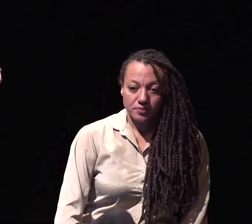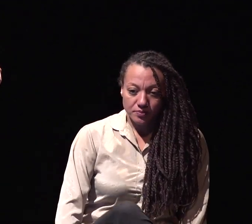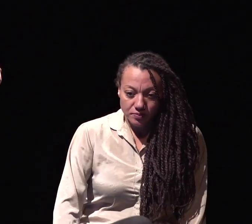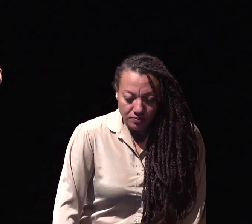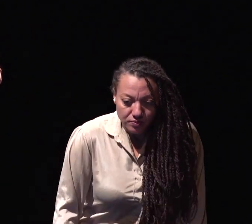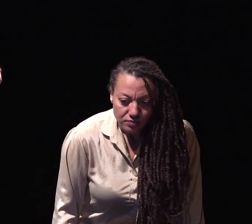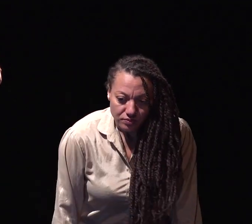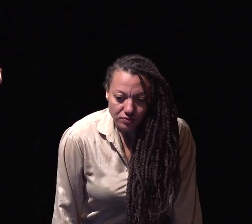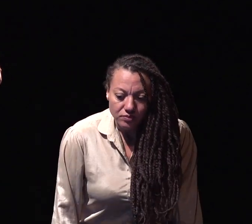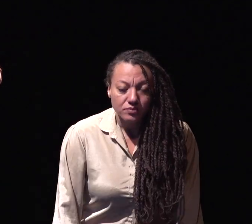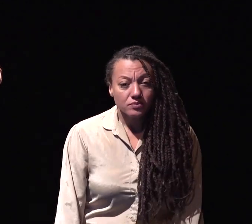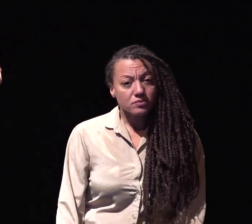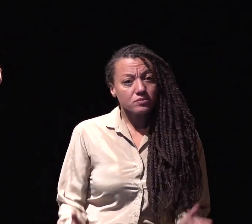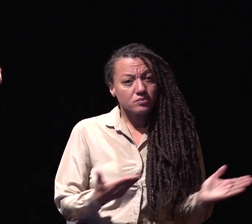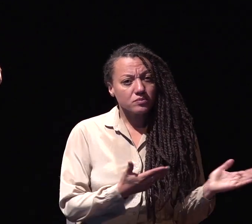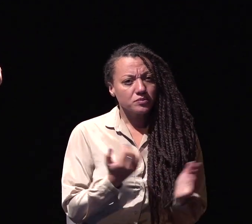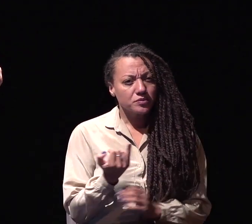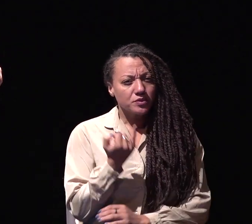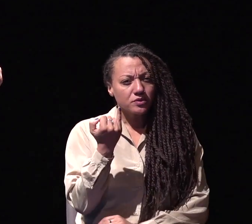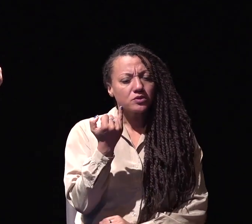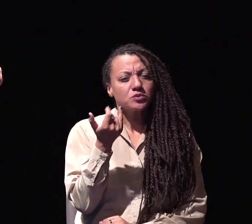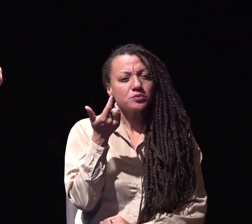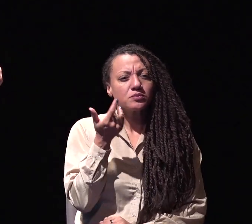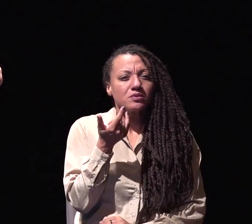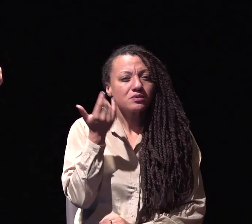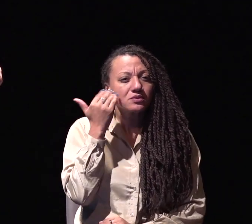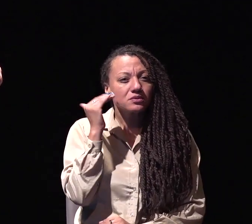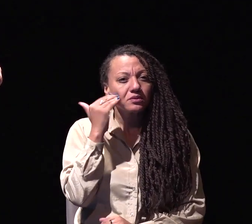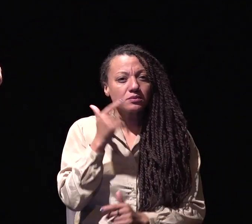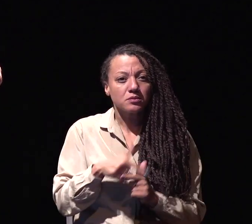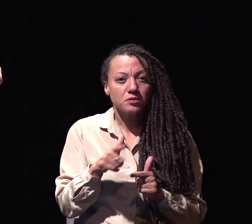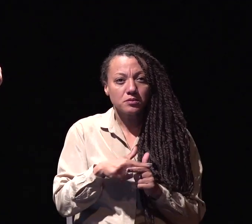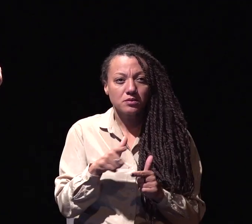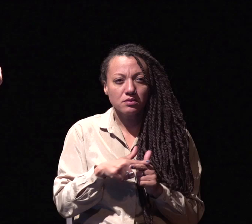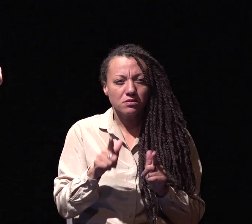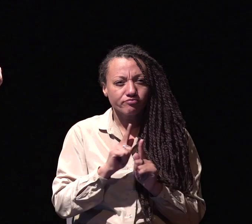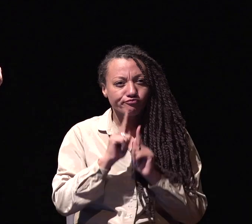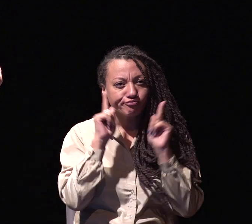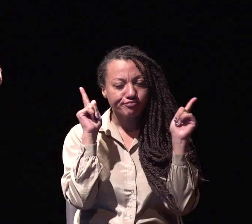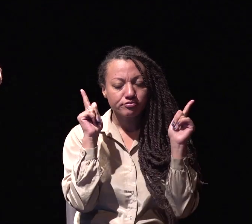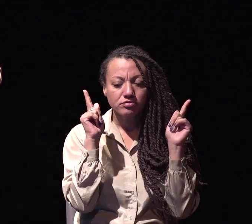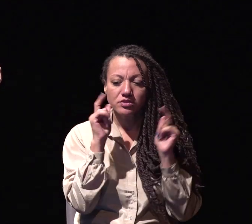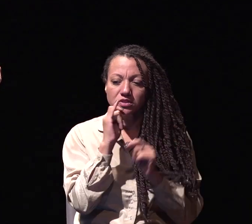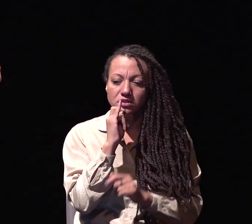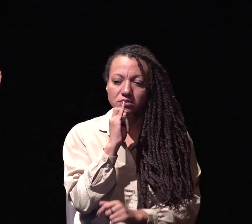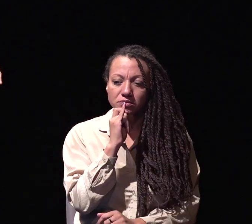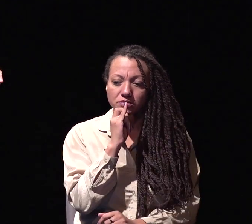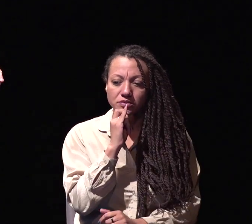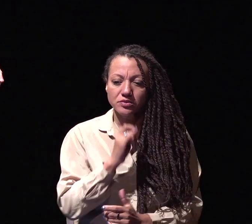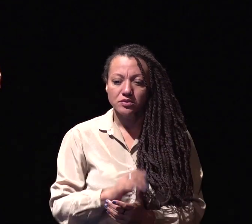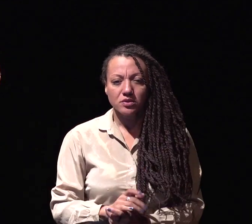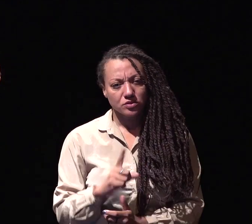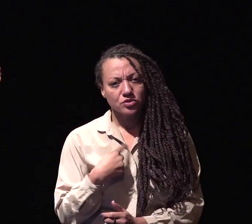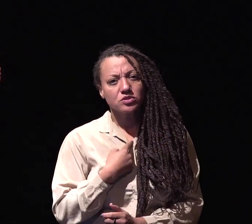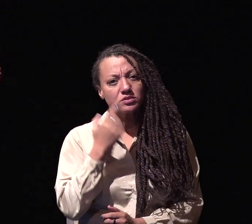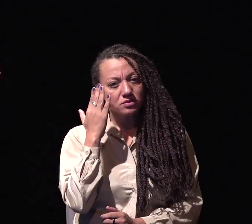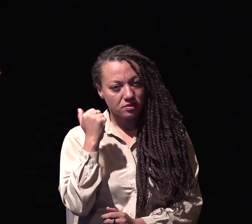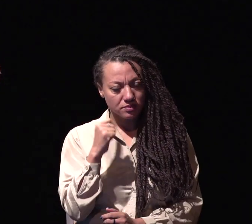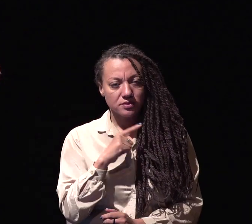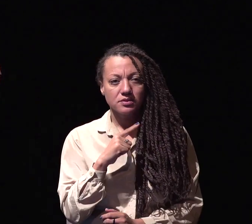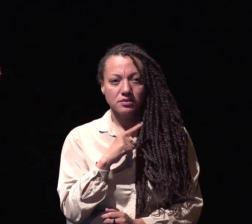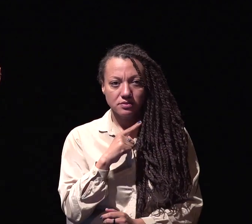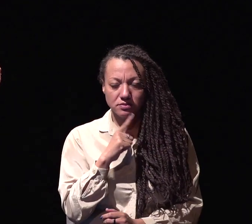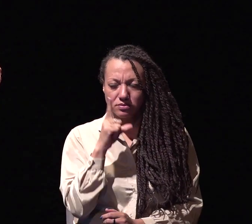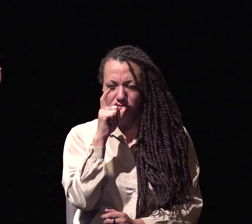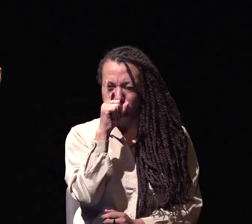Isso foi muito importante para a gente entender problemas crônicos, problemas que a gente sabe que tem, que